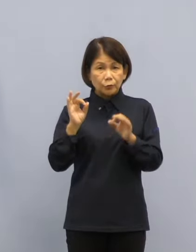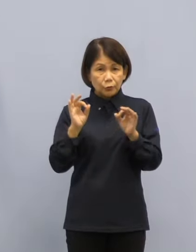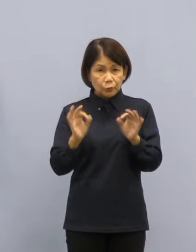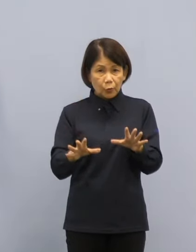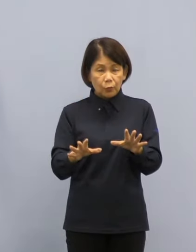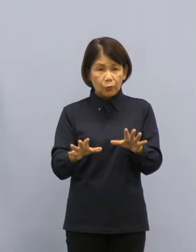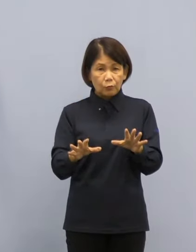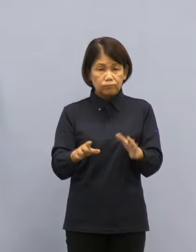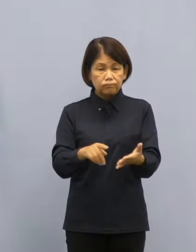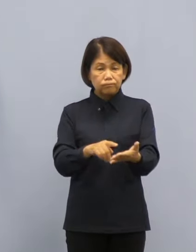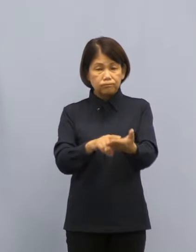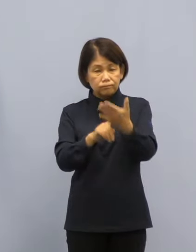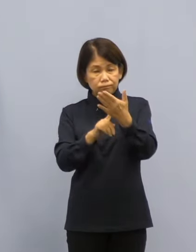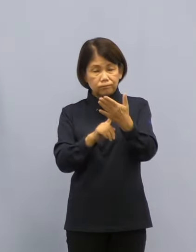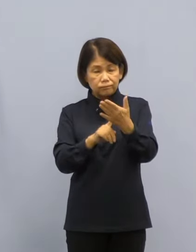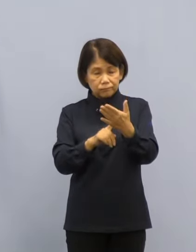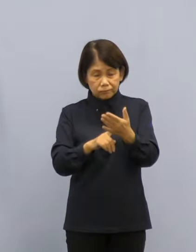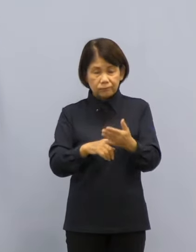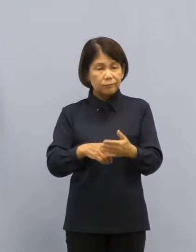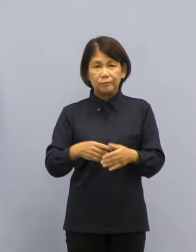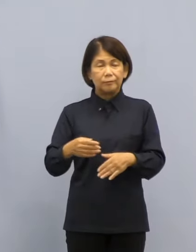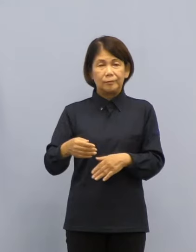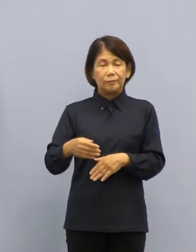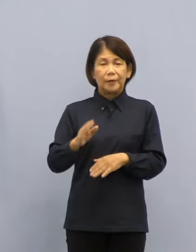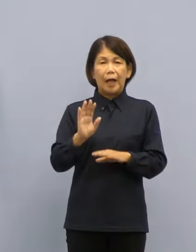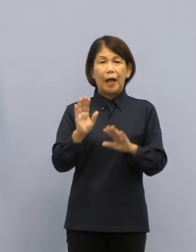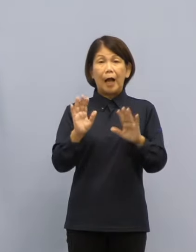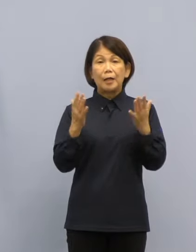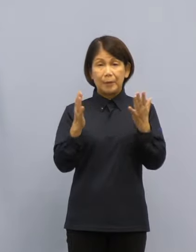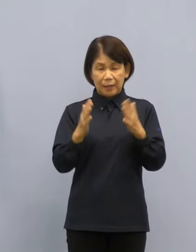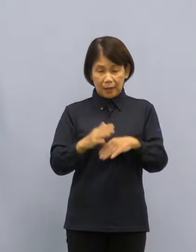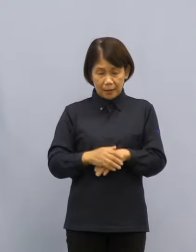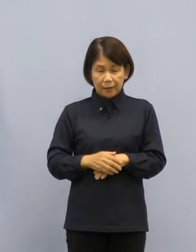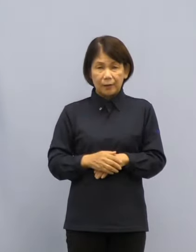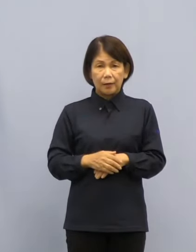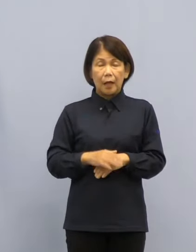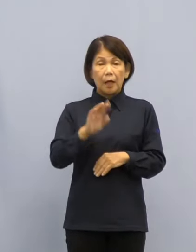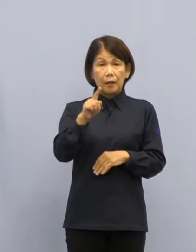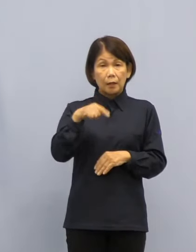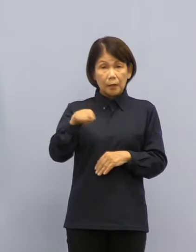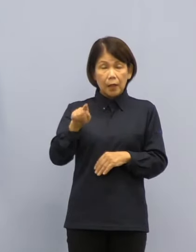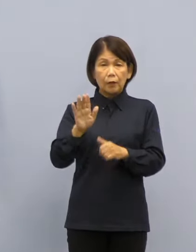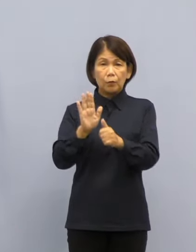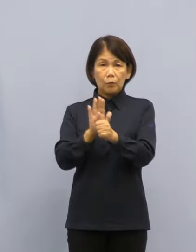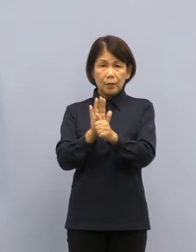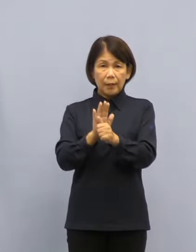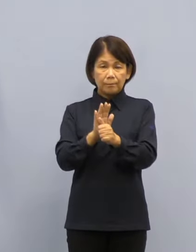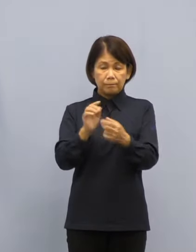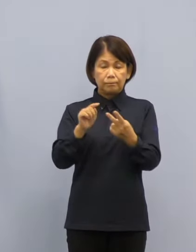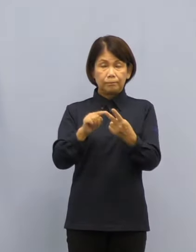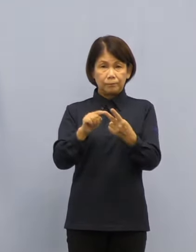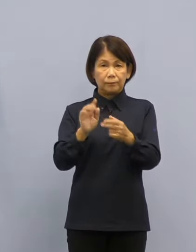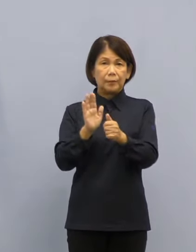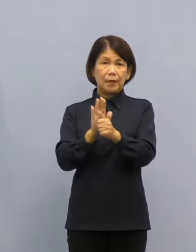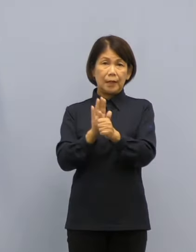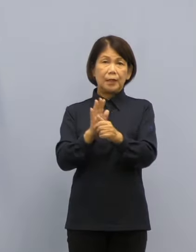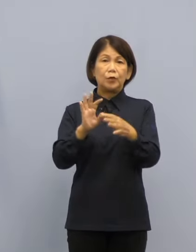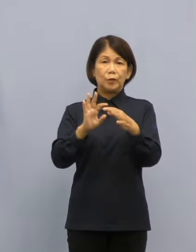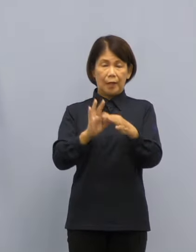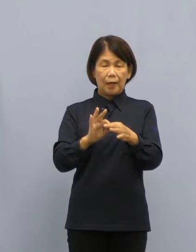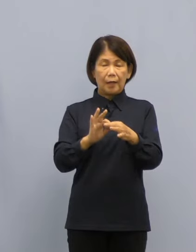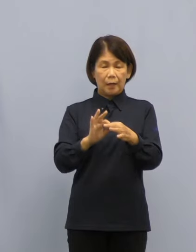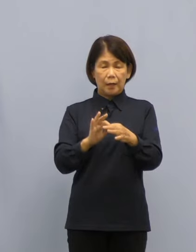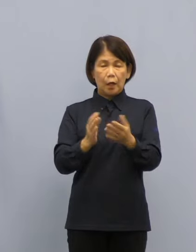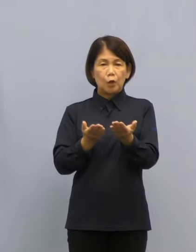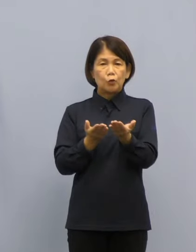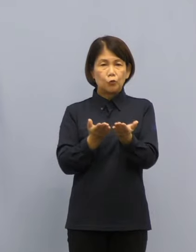は聞いておりません。それから2つ目、県としての支援についてですけれども、輸出が